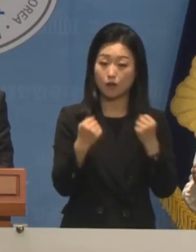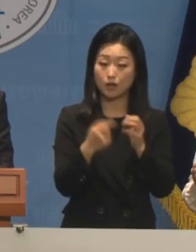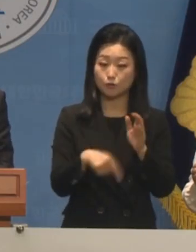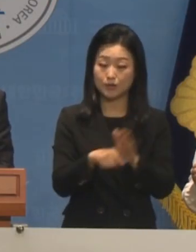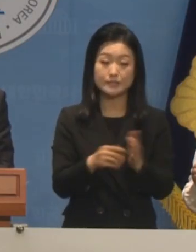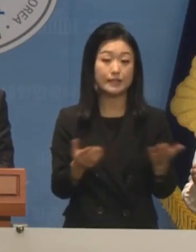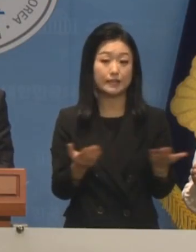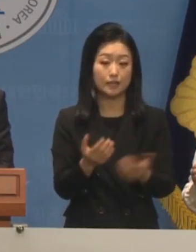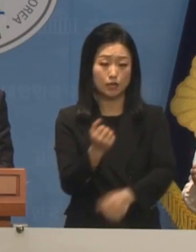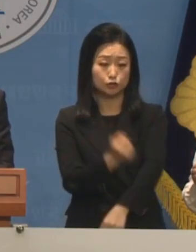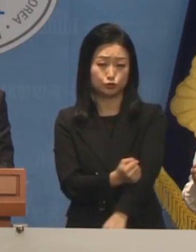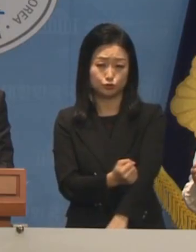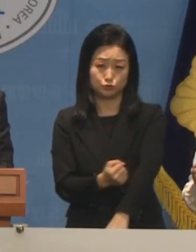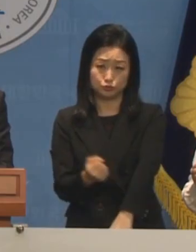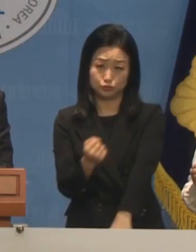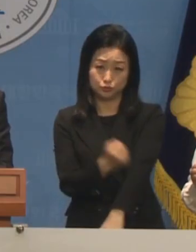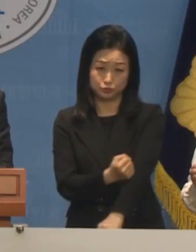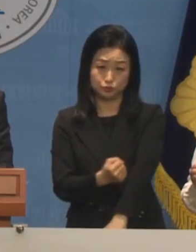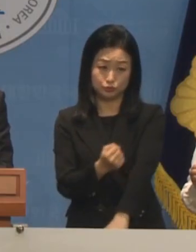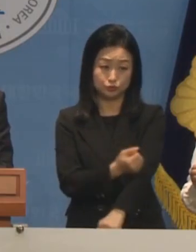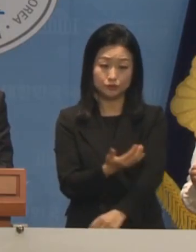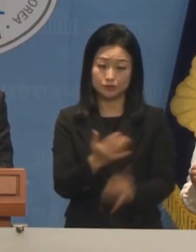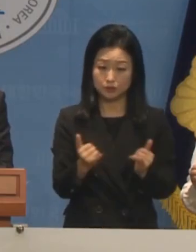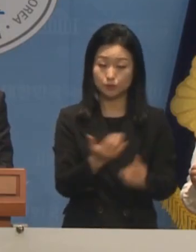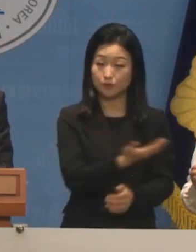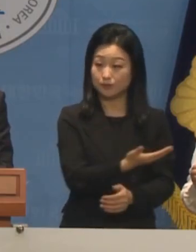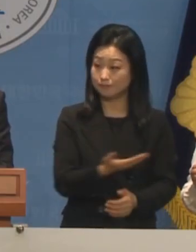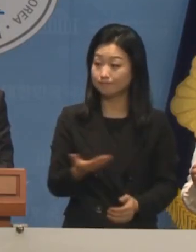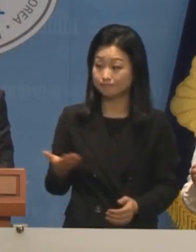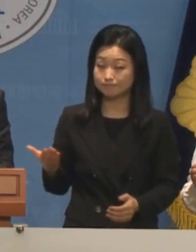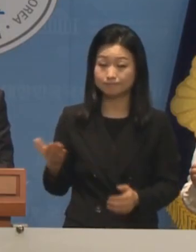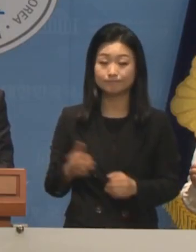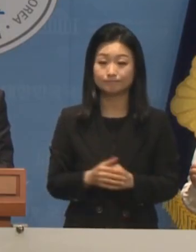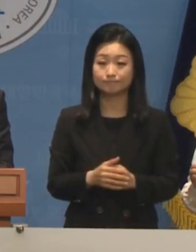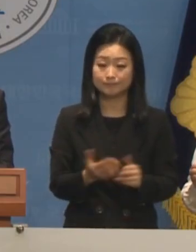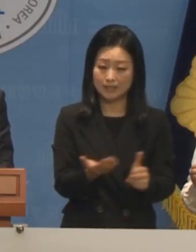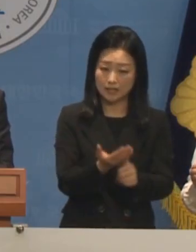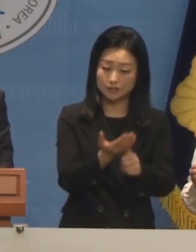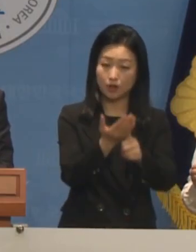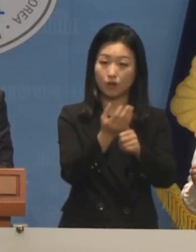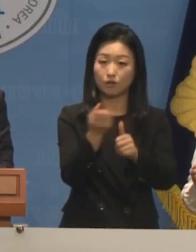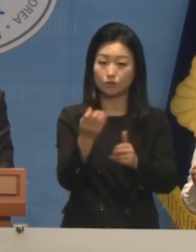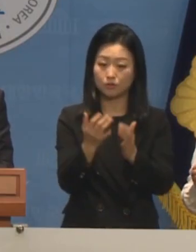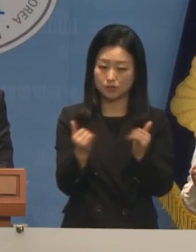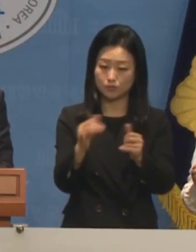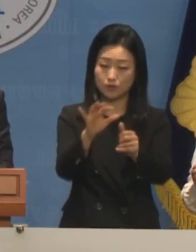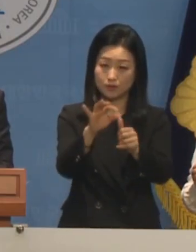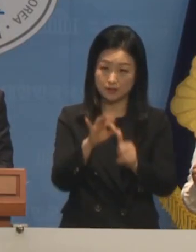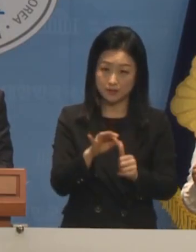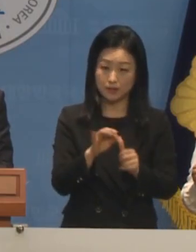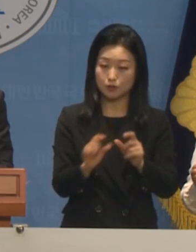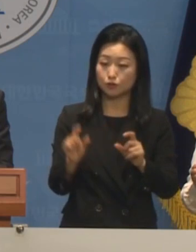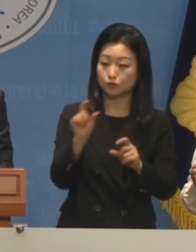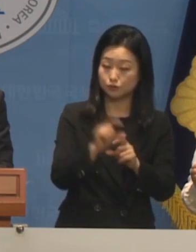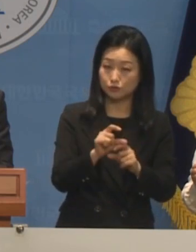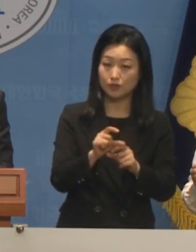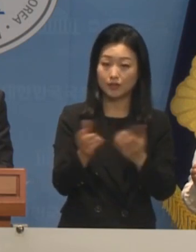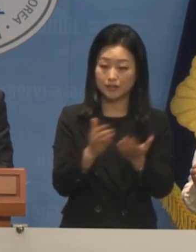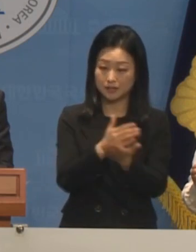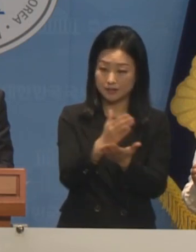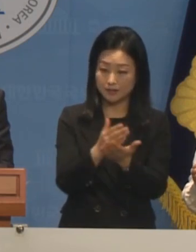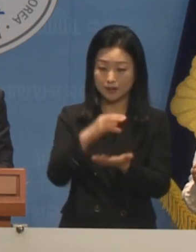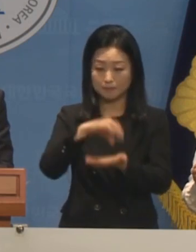일하는 모든 보건의 인력의 양성과 배치 적정인력 확충 직종별 역할 및 업무